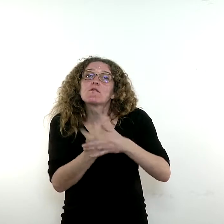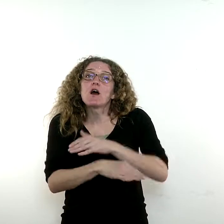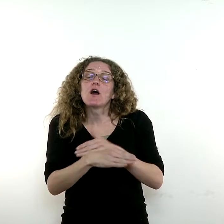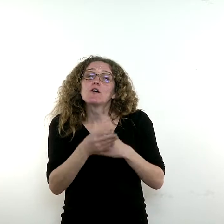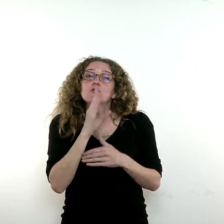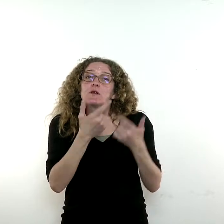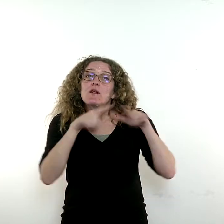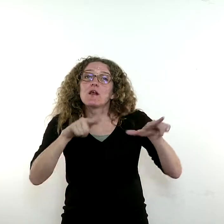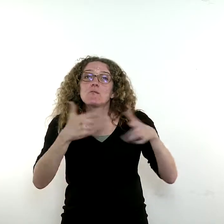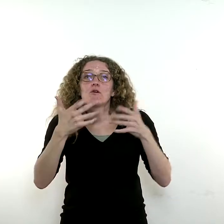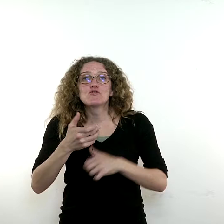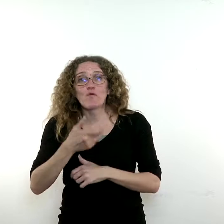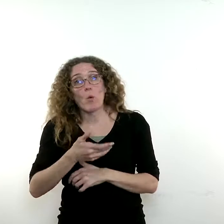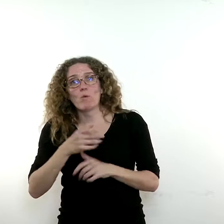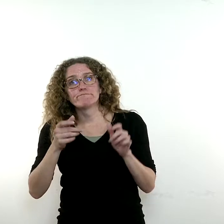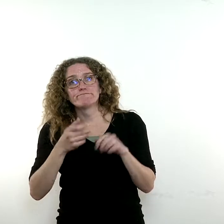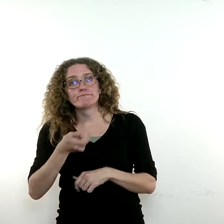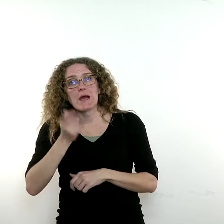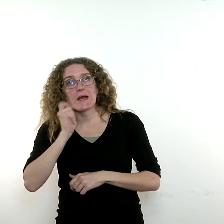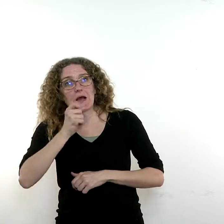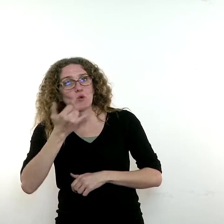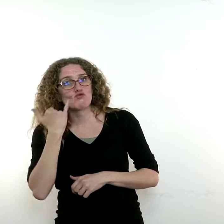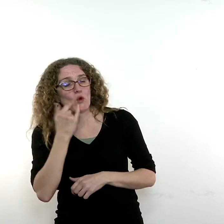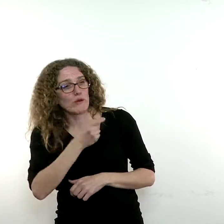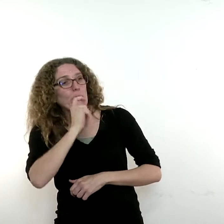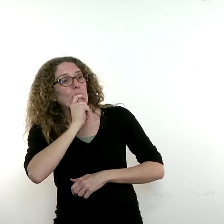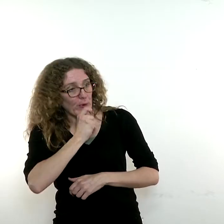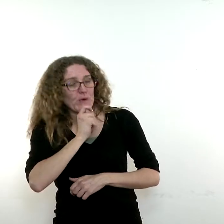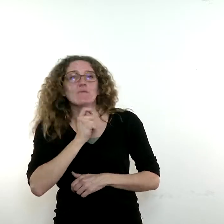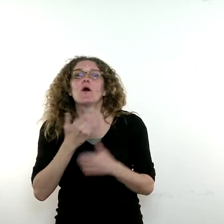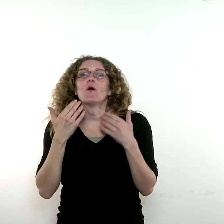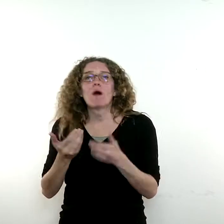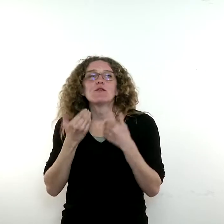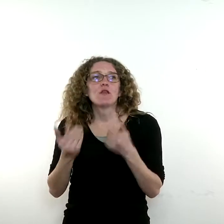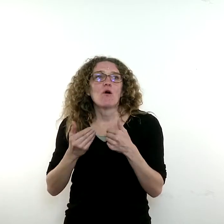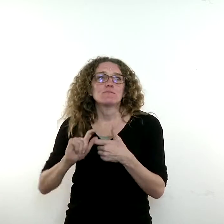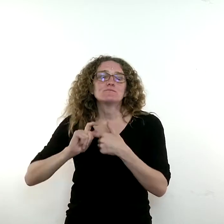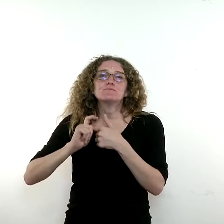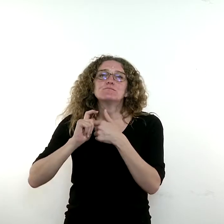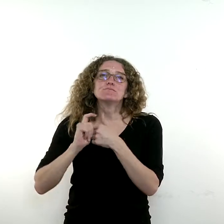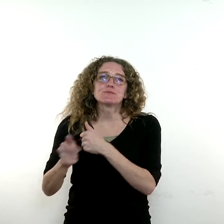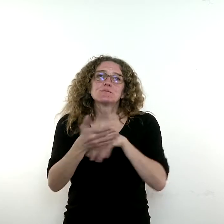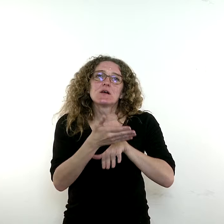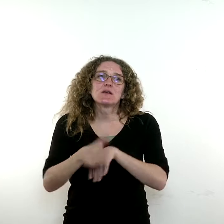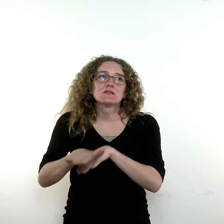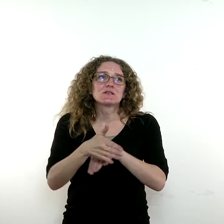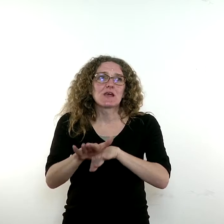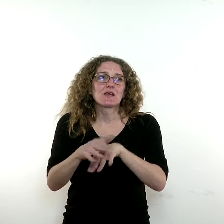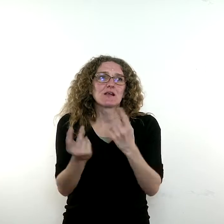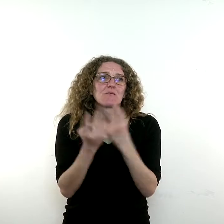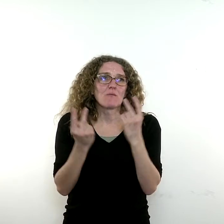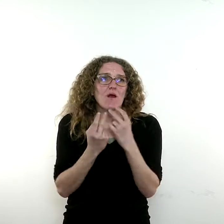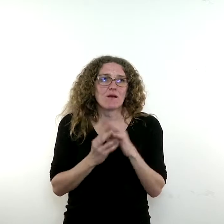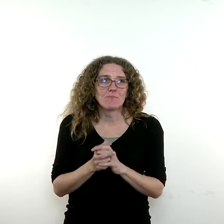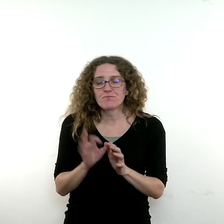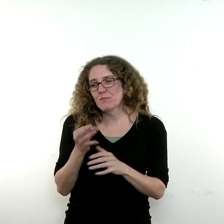Voilà, alors maintenant on va passer au skatepark. Vous avez beaucoup d'humour. Mais vous avez